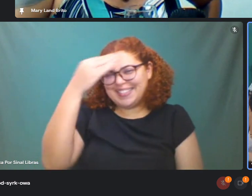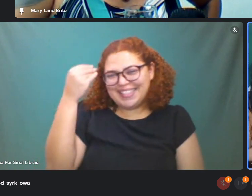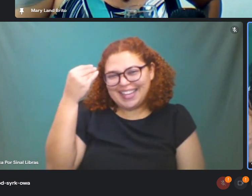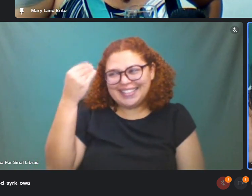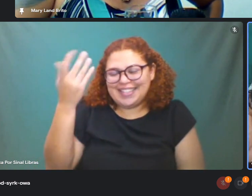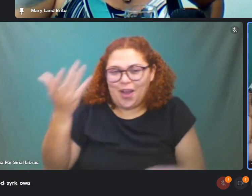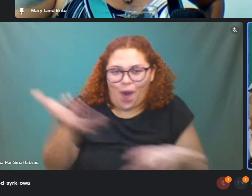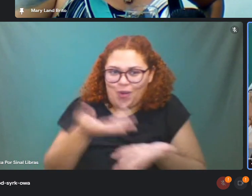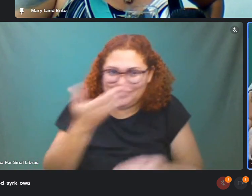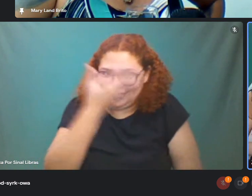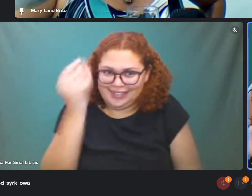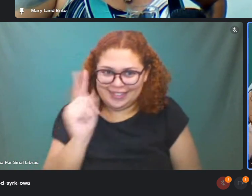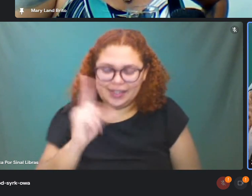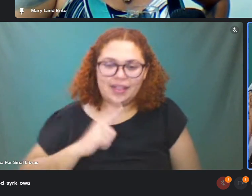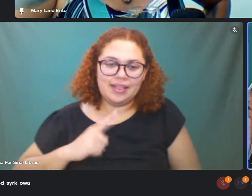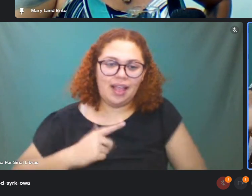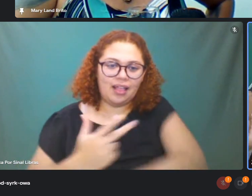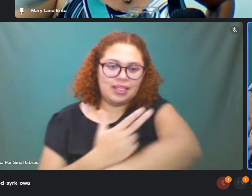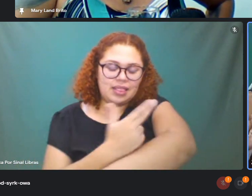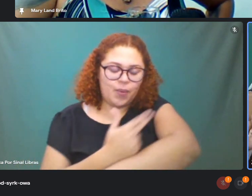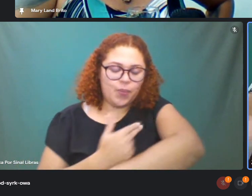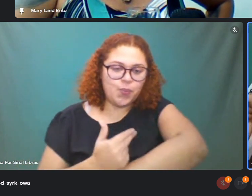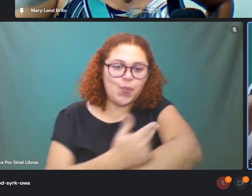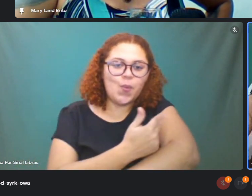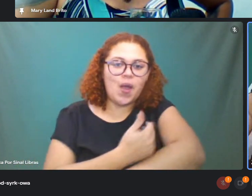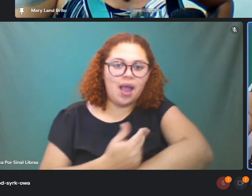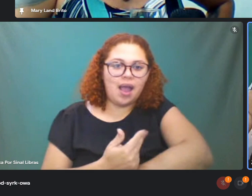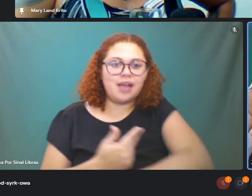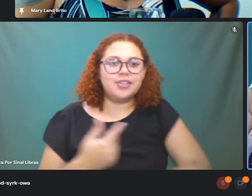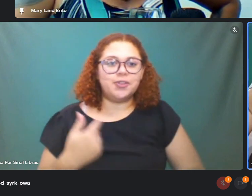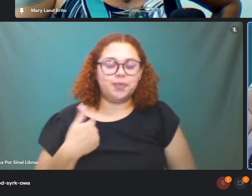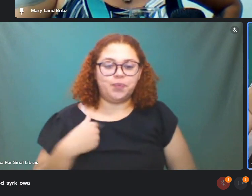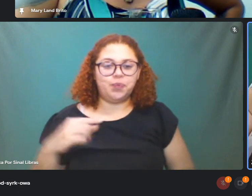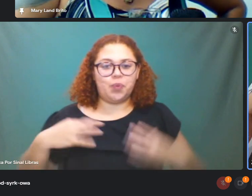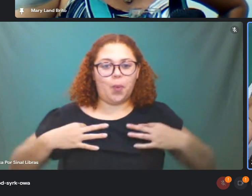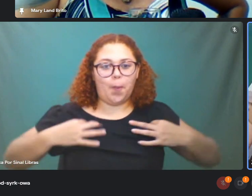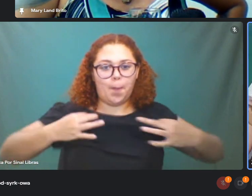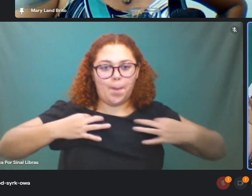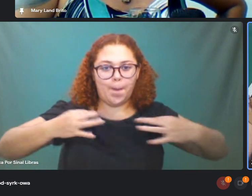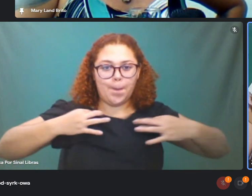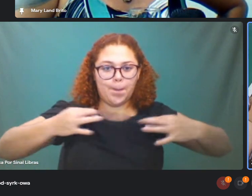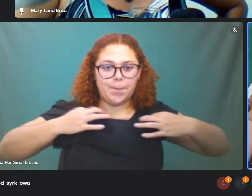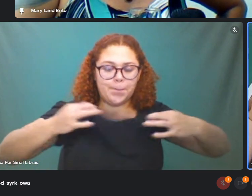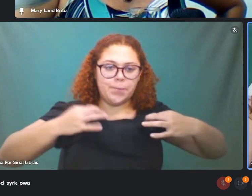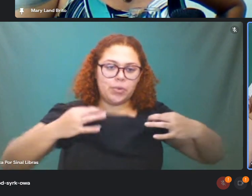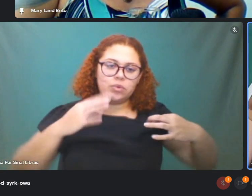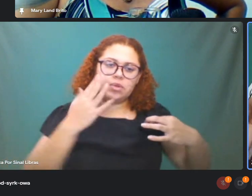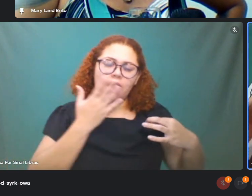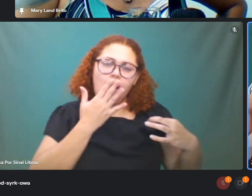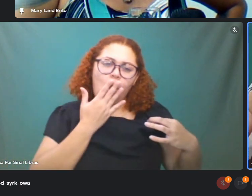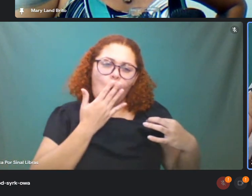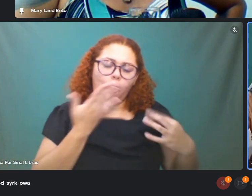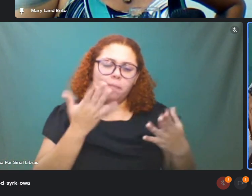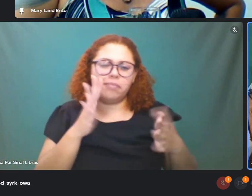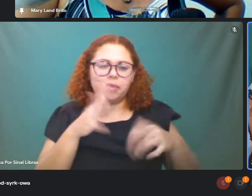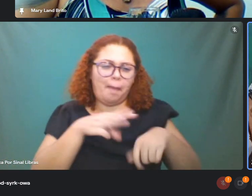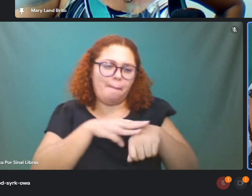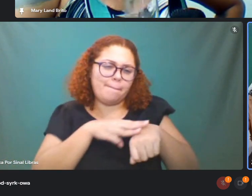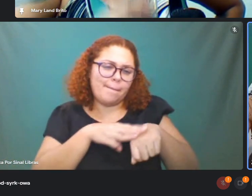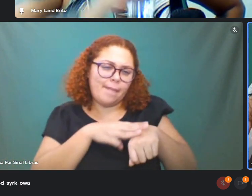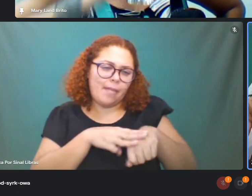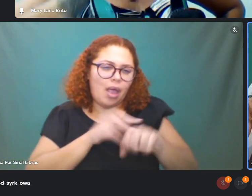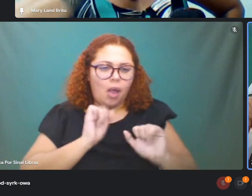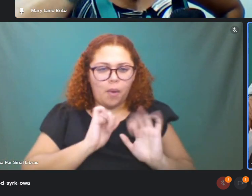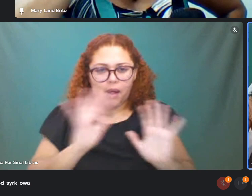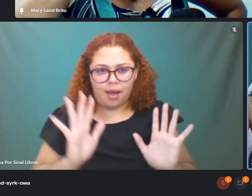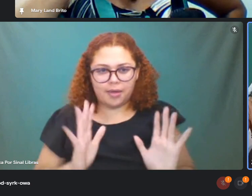tenho tatuagens também nos braços e estou com a blusa... uma cor meio marrom, assim. Então,